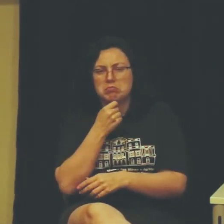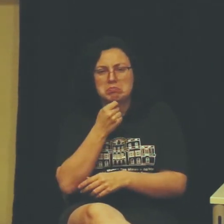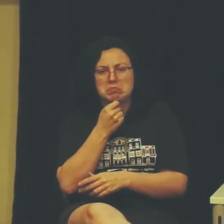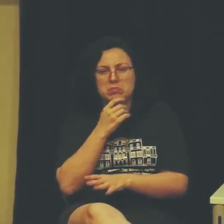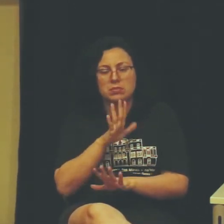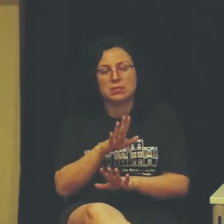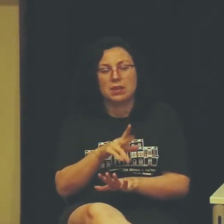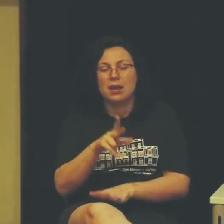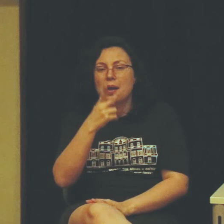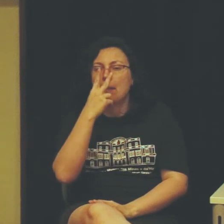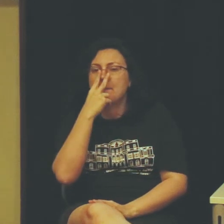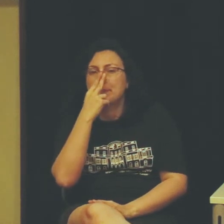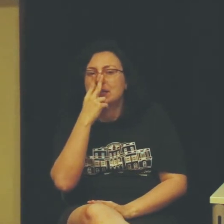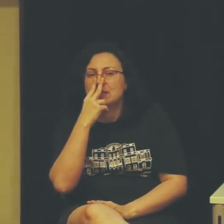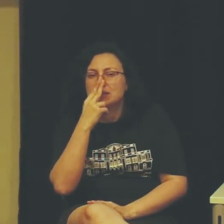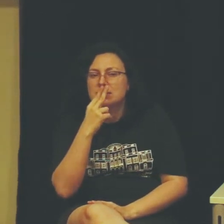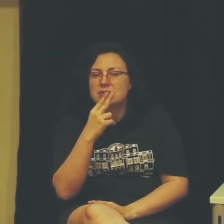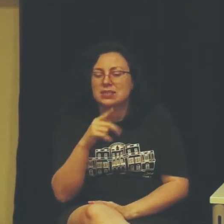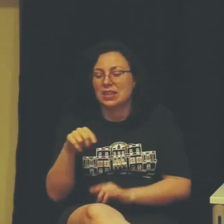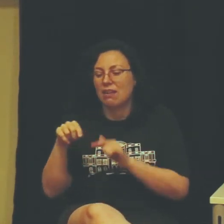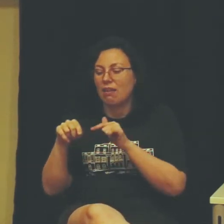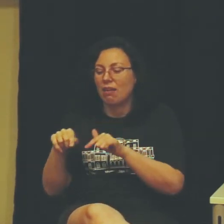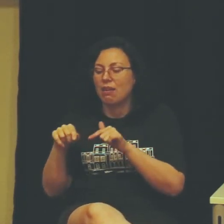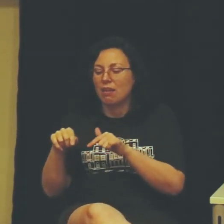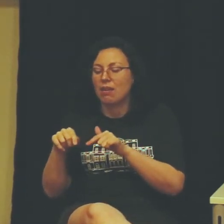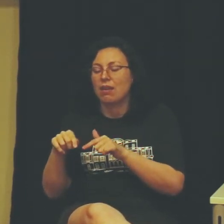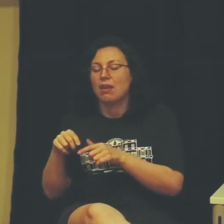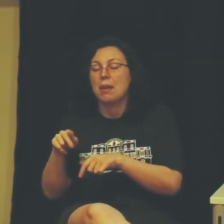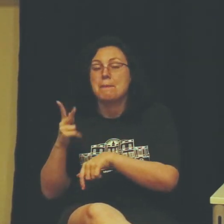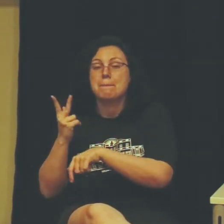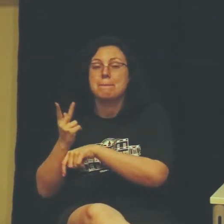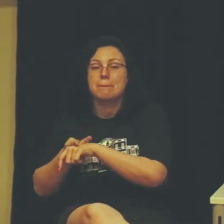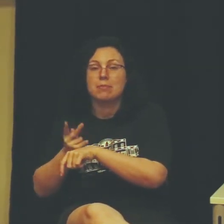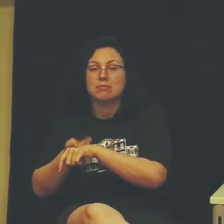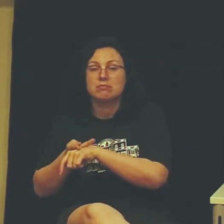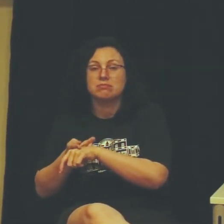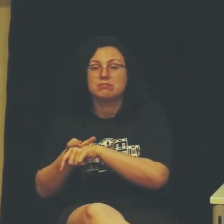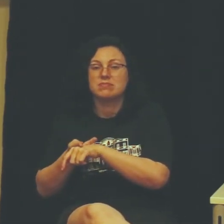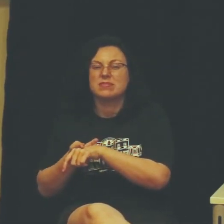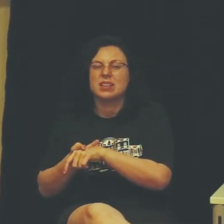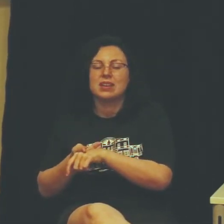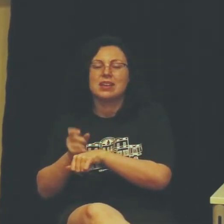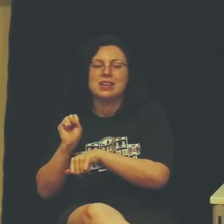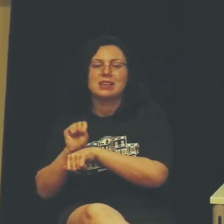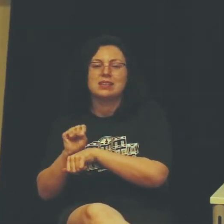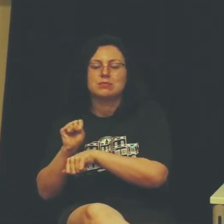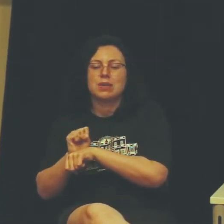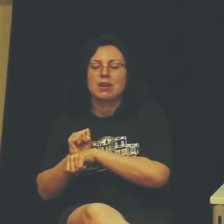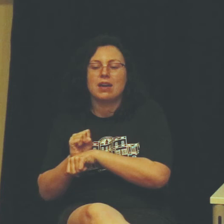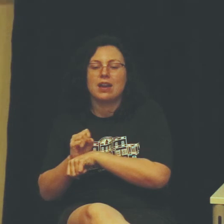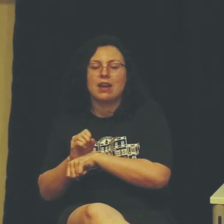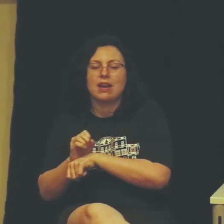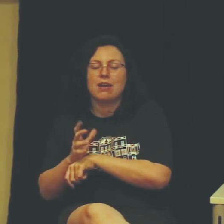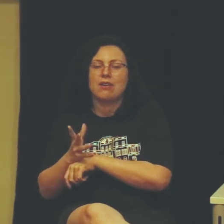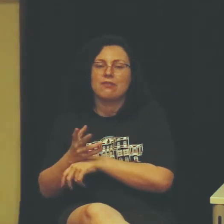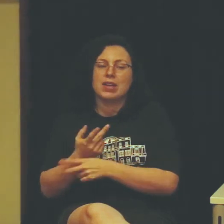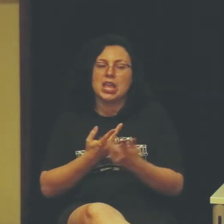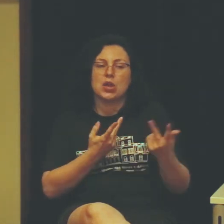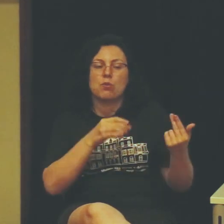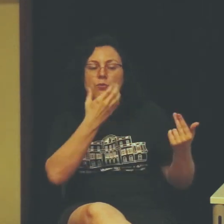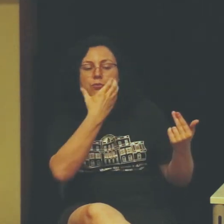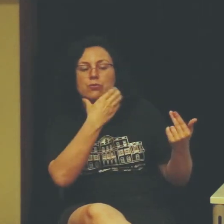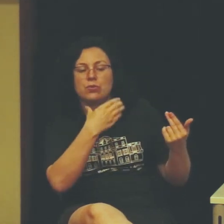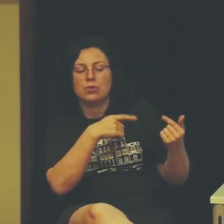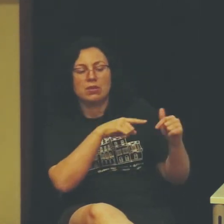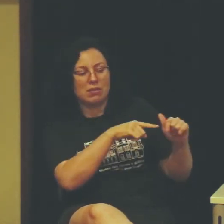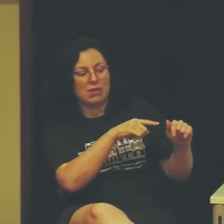os metais, do mesmo jeito que as frutas, maduravam no solo. Né? Então, se você deixasse uma barra de prata, né, aos poucos